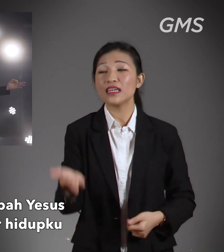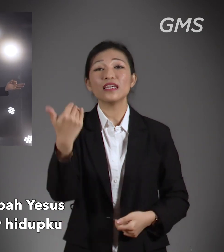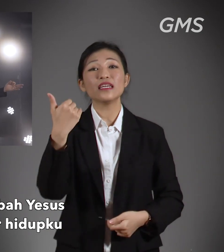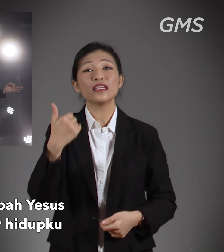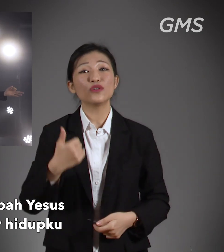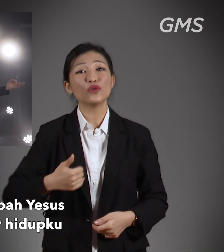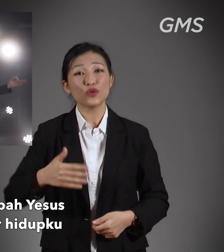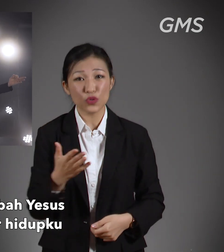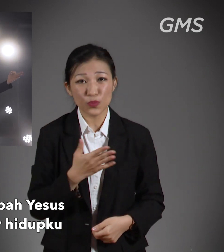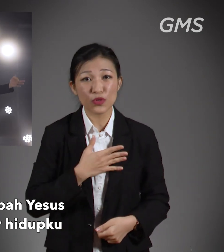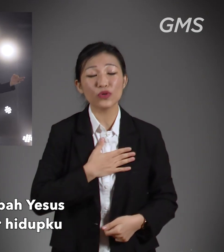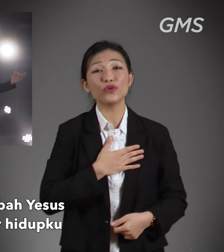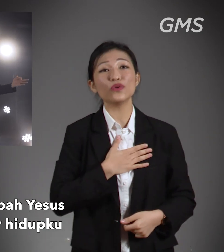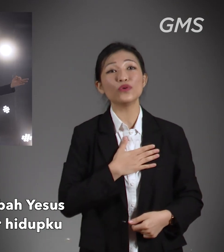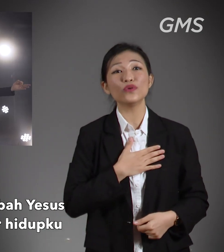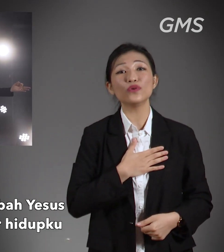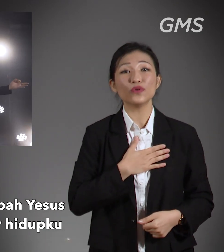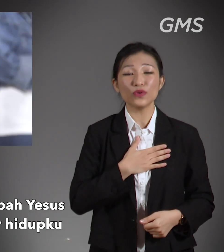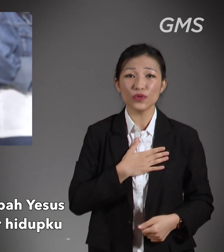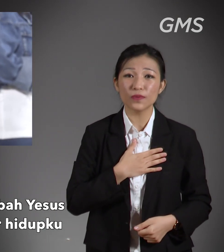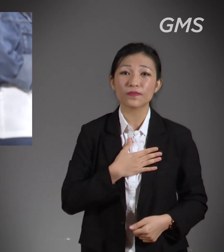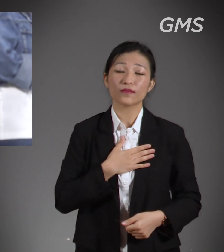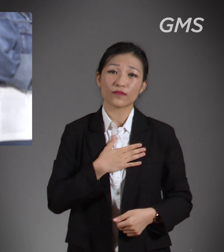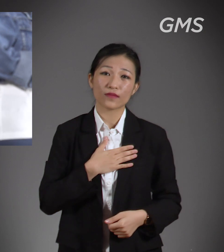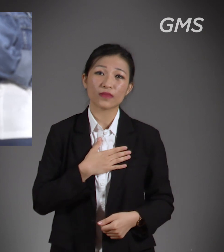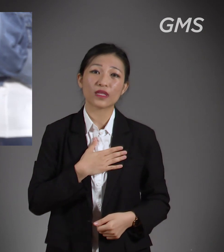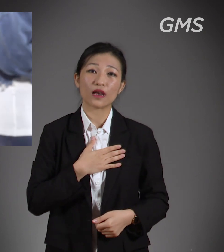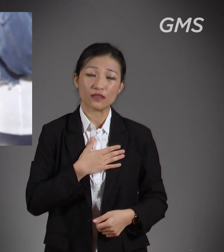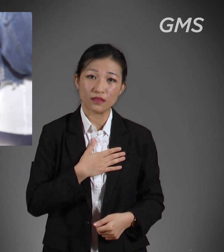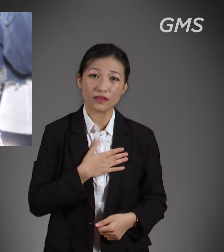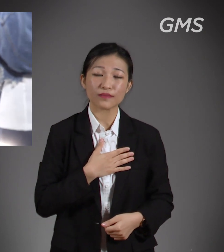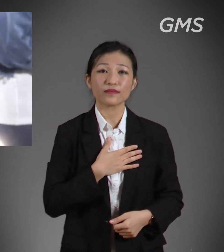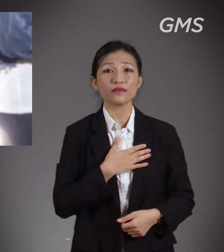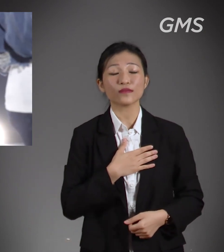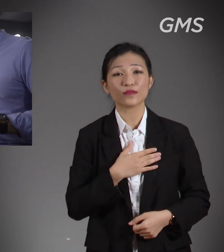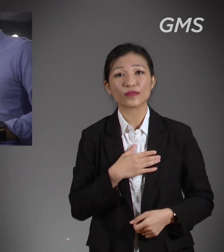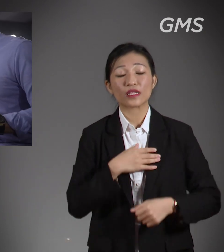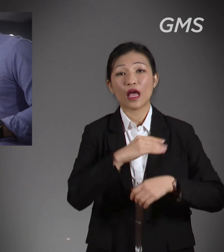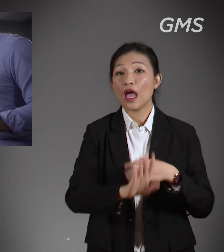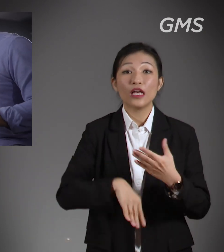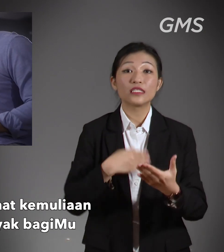seumur hidupku. Segala hormat kemuliaan,